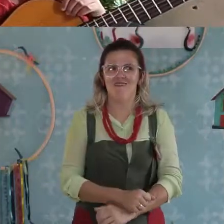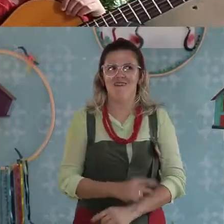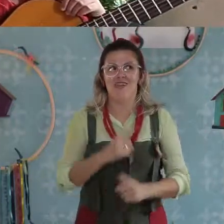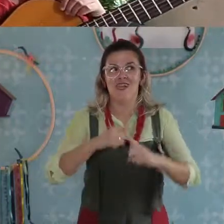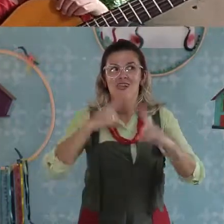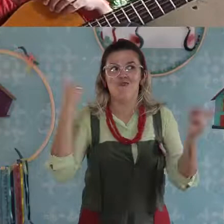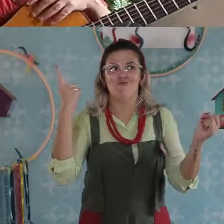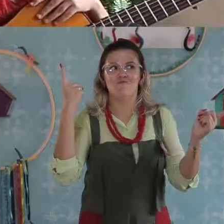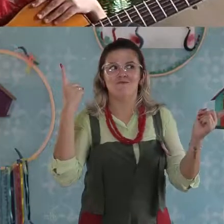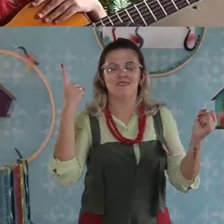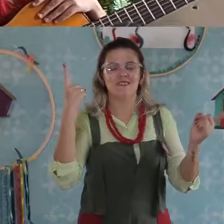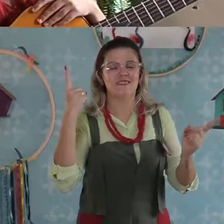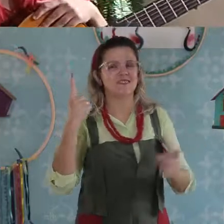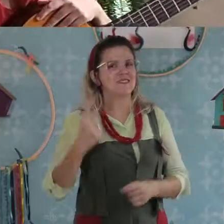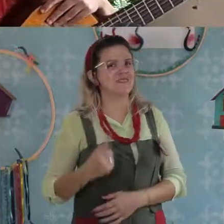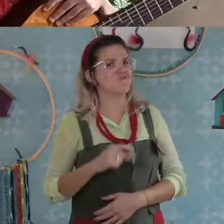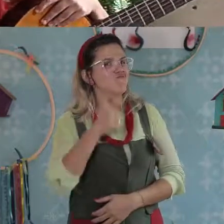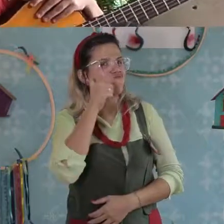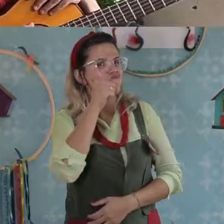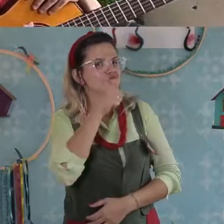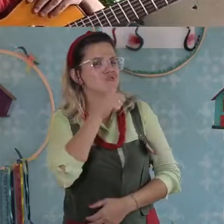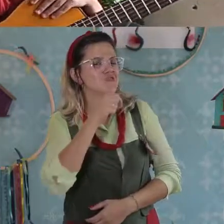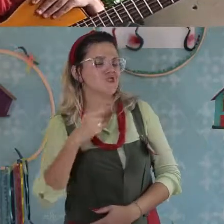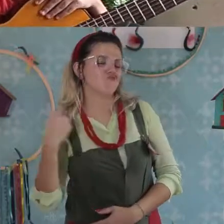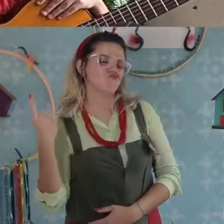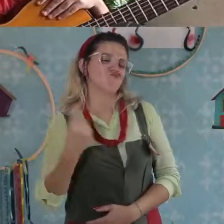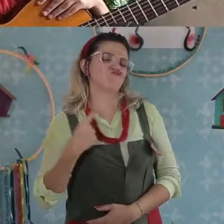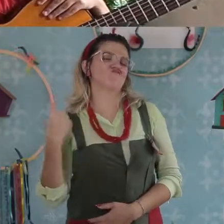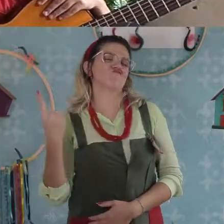fato é que a menina Fauna não andava só.